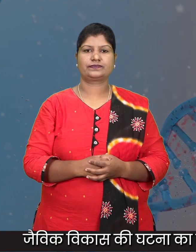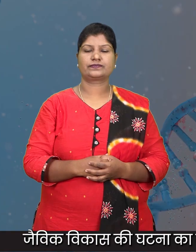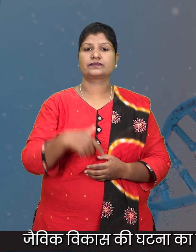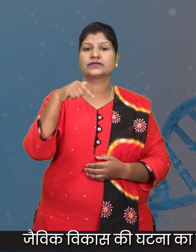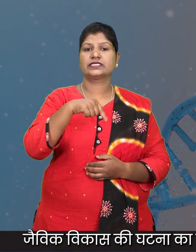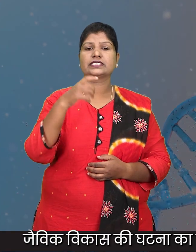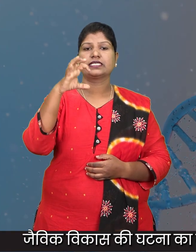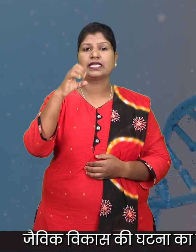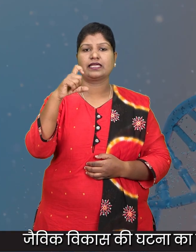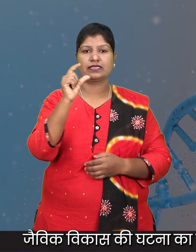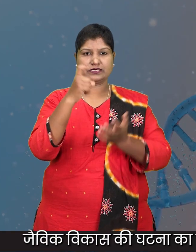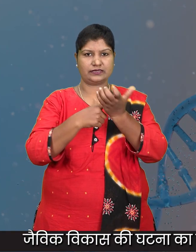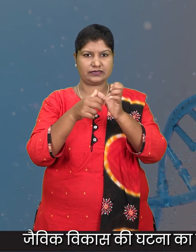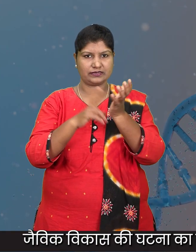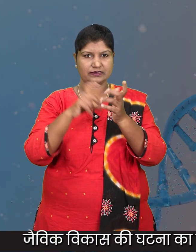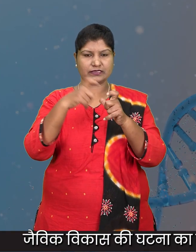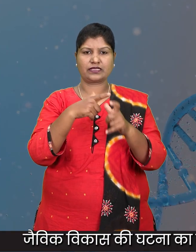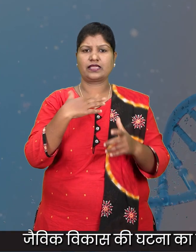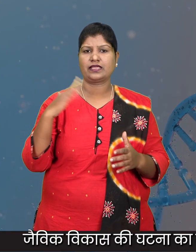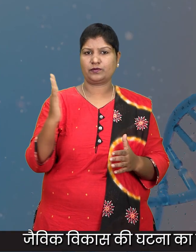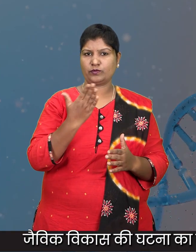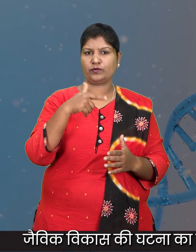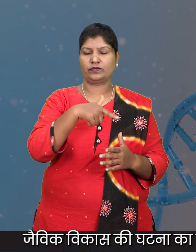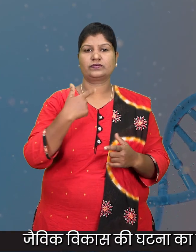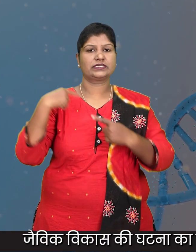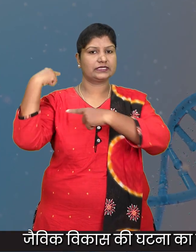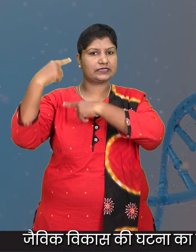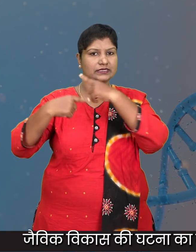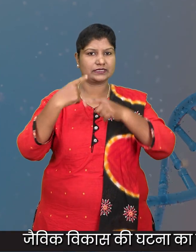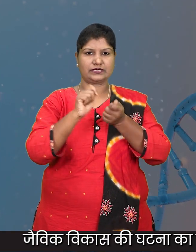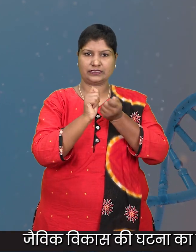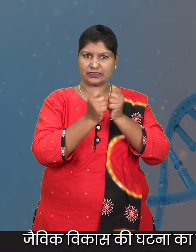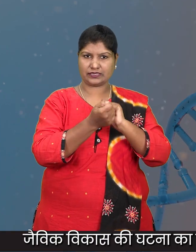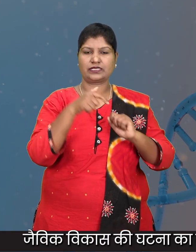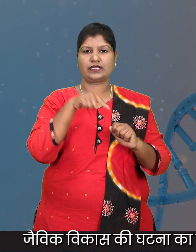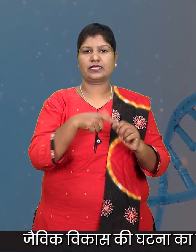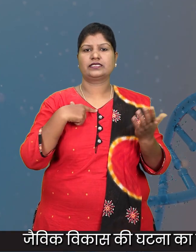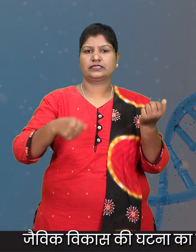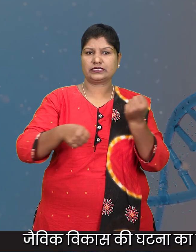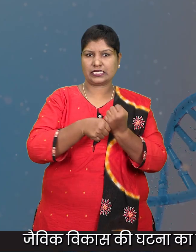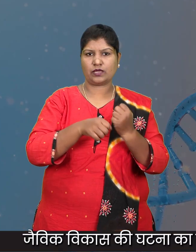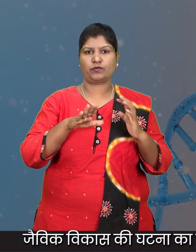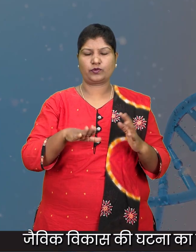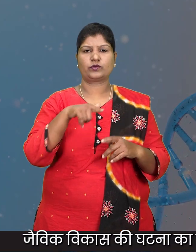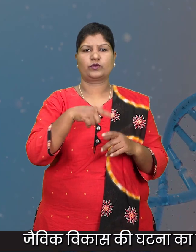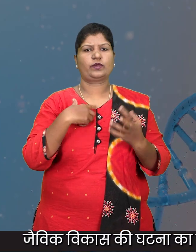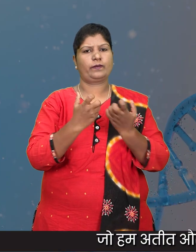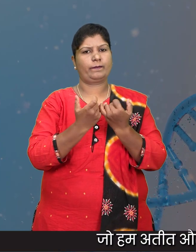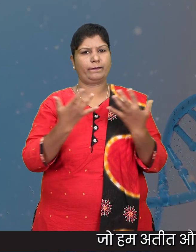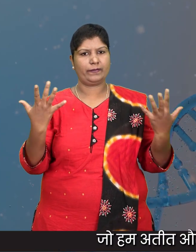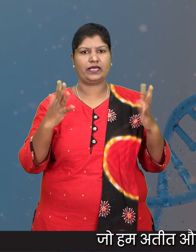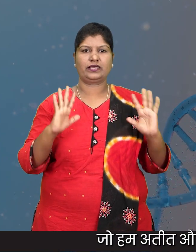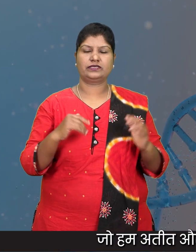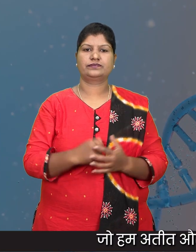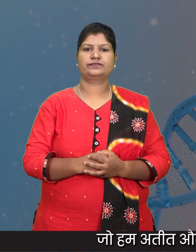जैविक विकास की घटना का समर्थन असीम प्रत्यक्ष और अप्रत्यक्ष साक्ष्यों से होता है,